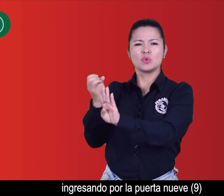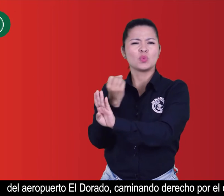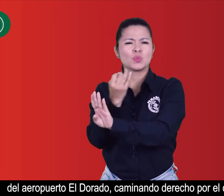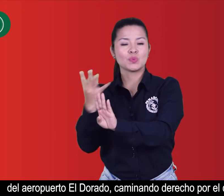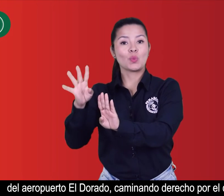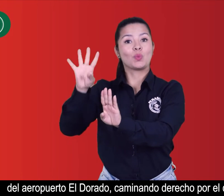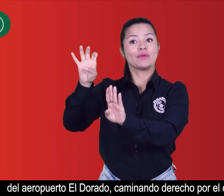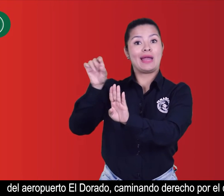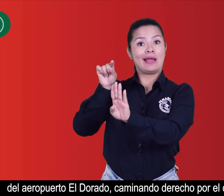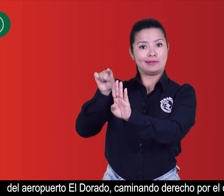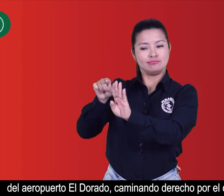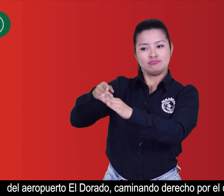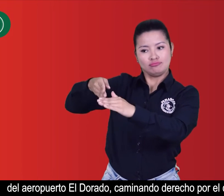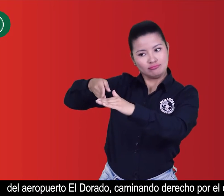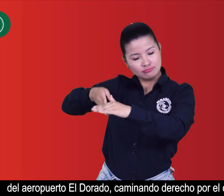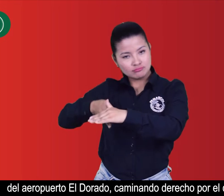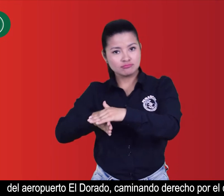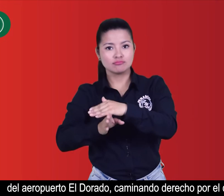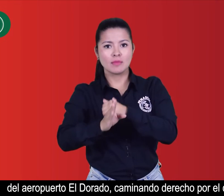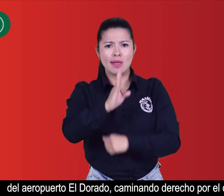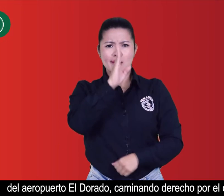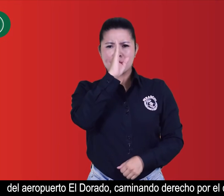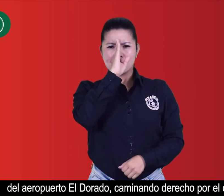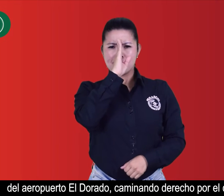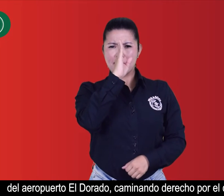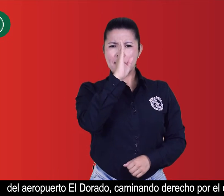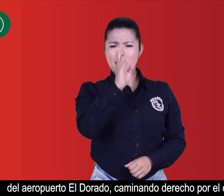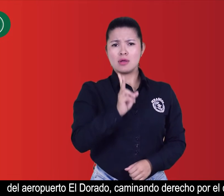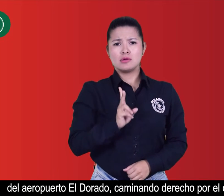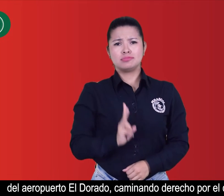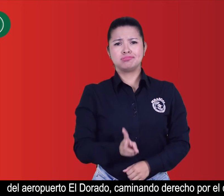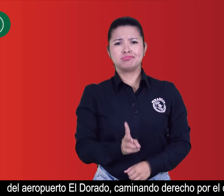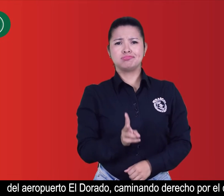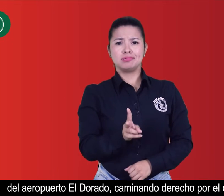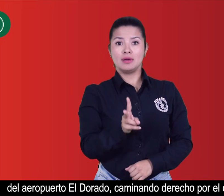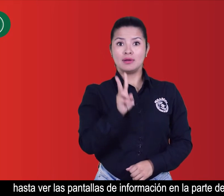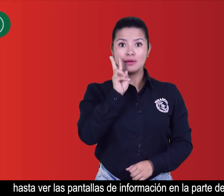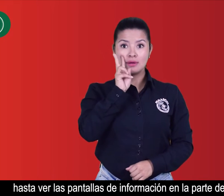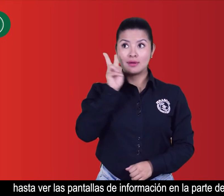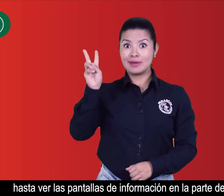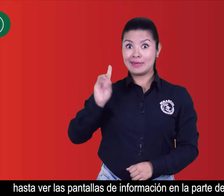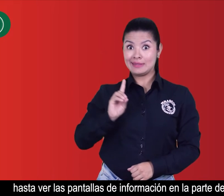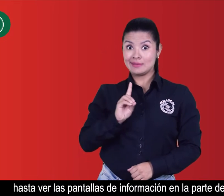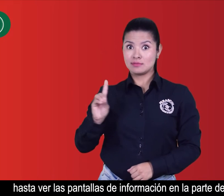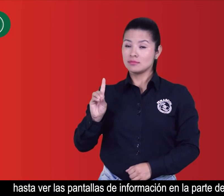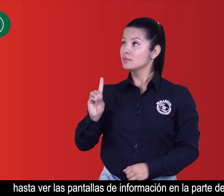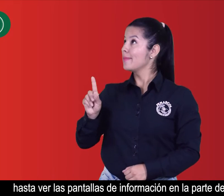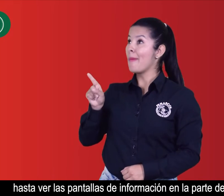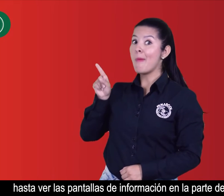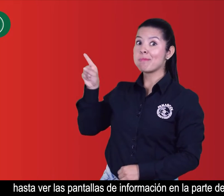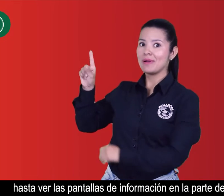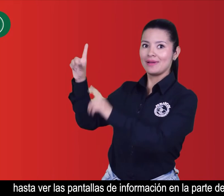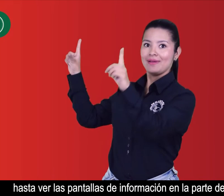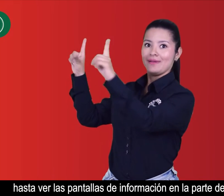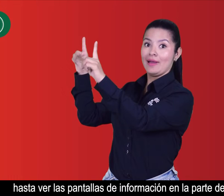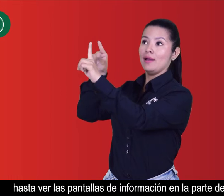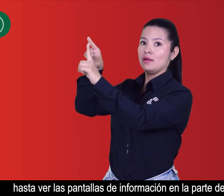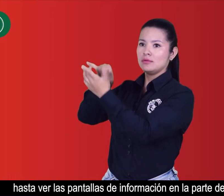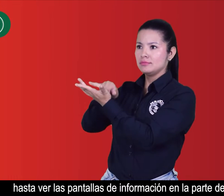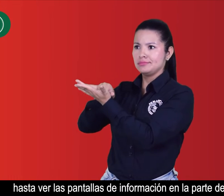9 del aeropuerto El Dorado, caminando derecho por el corredor, hasta ver las pantallas de información en la parte derecha.